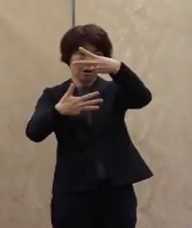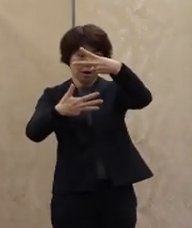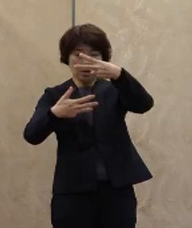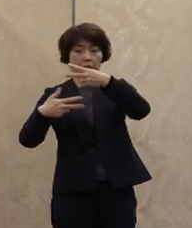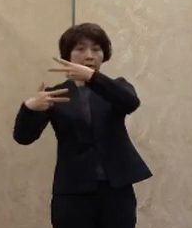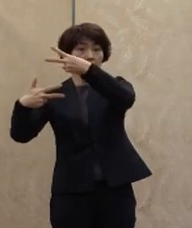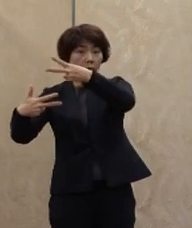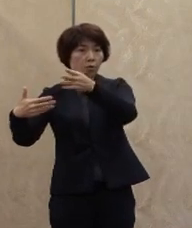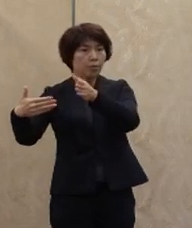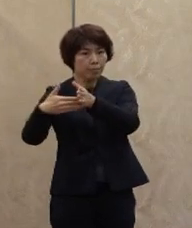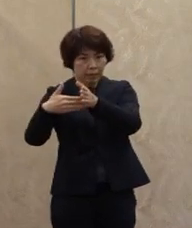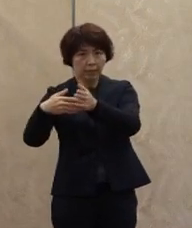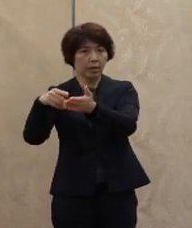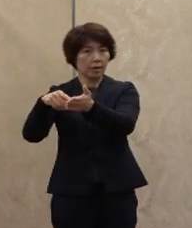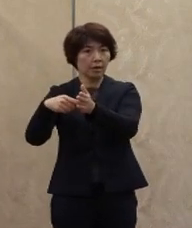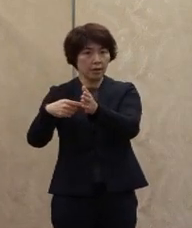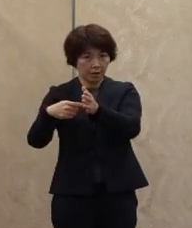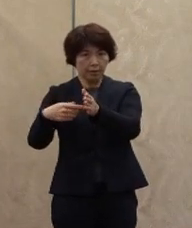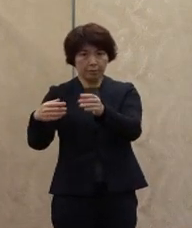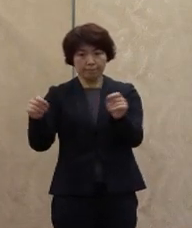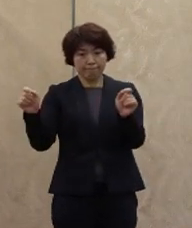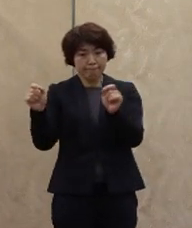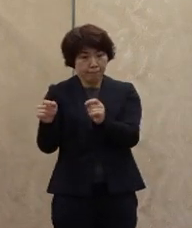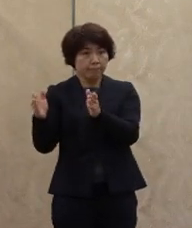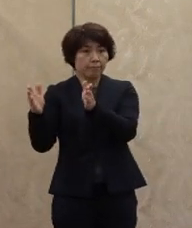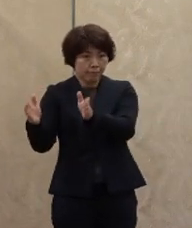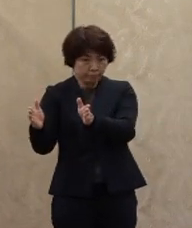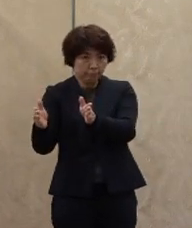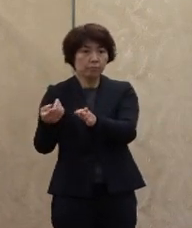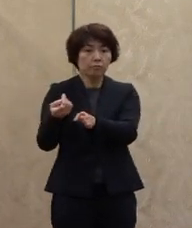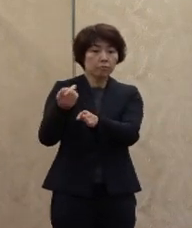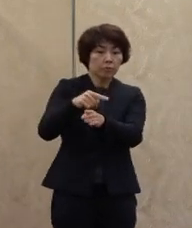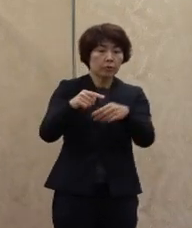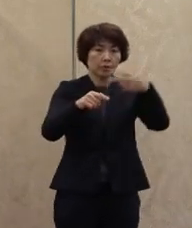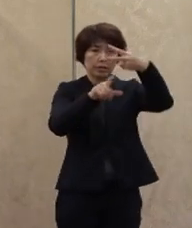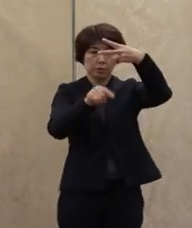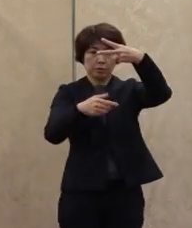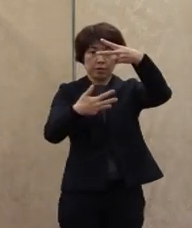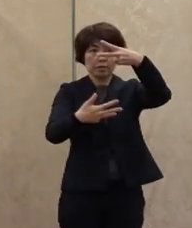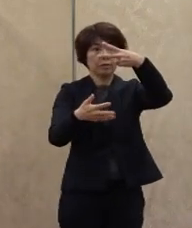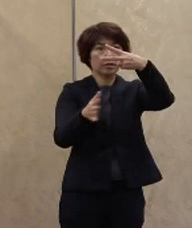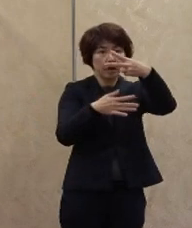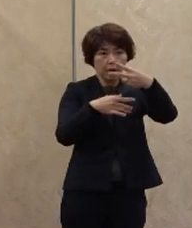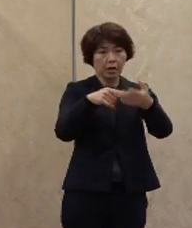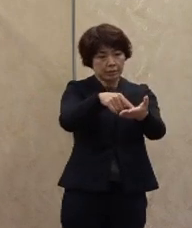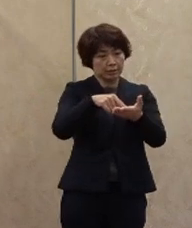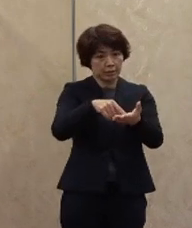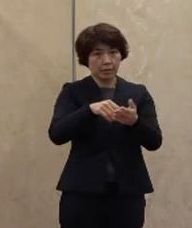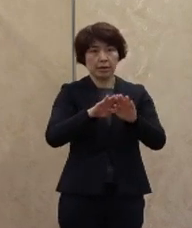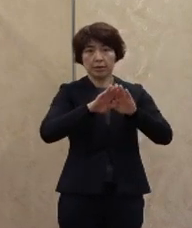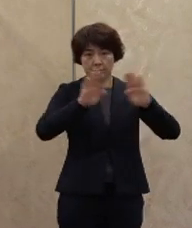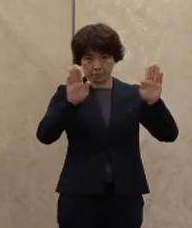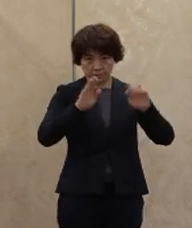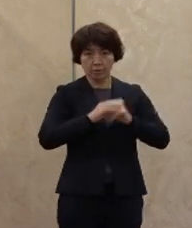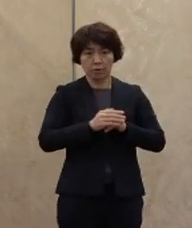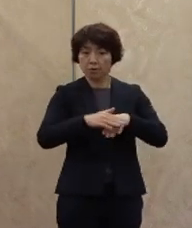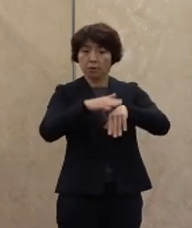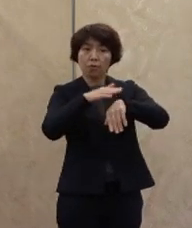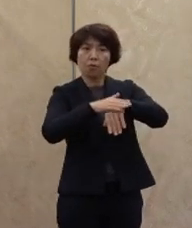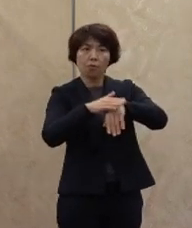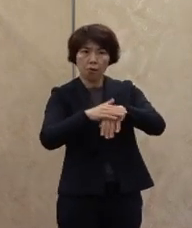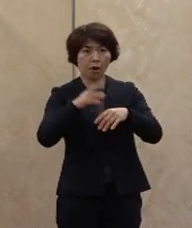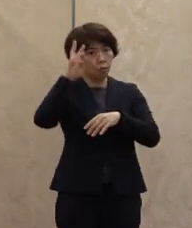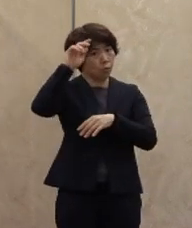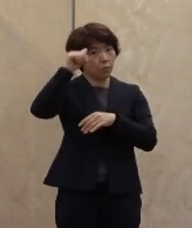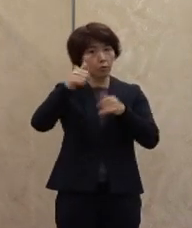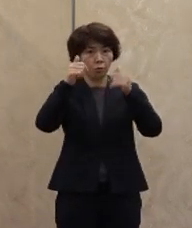2月7日までが期限ですので、2月の8日に受付を開始をいたします。申請方法については大阪府のホームページ